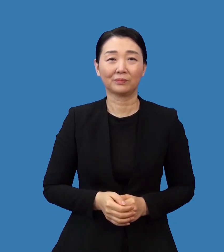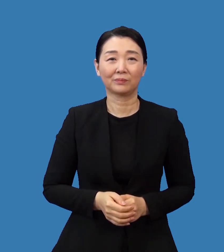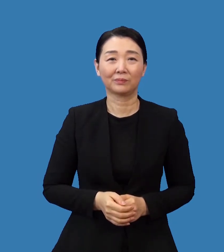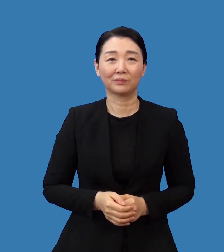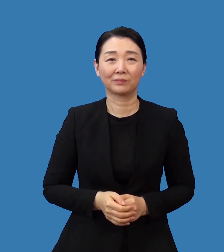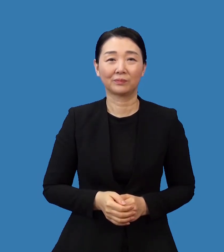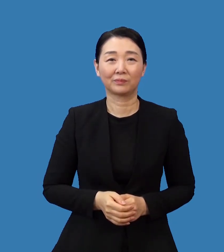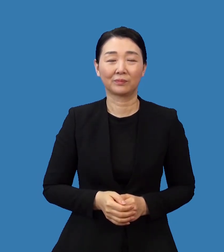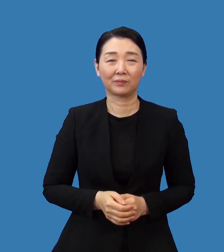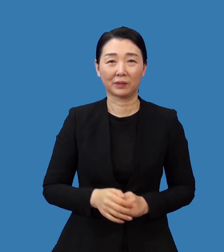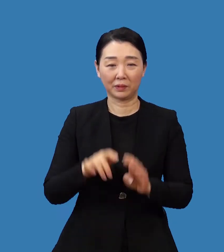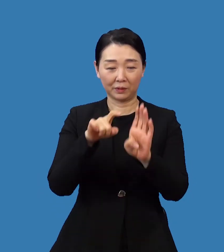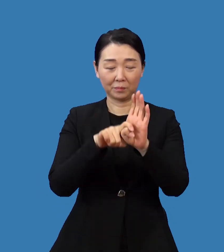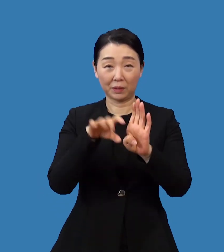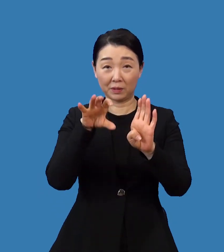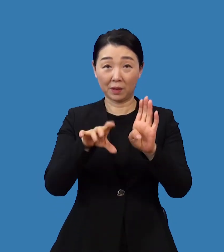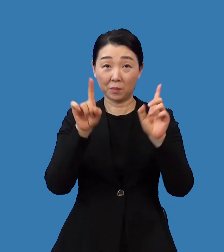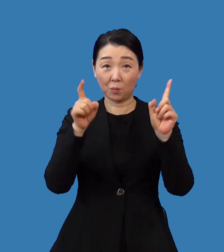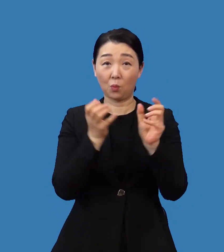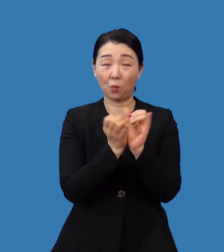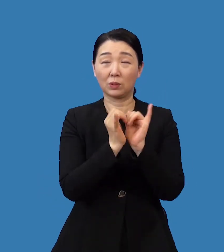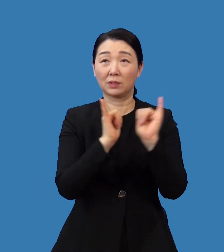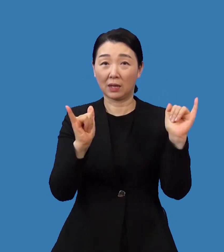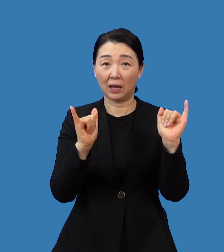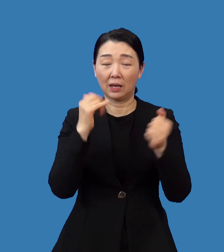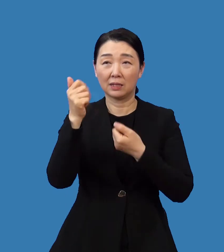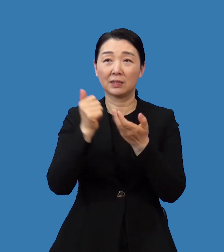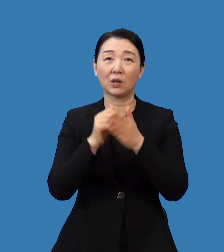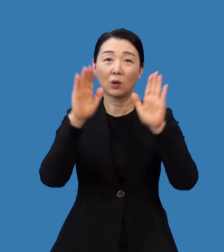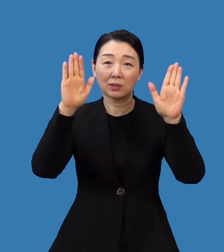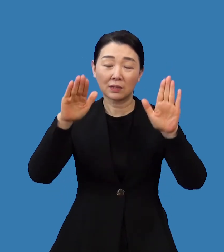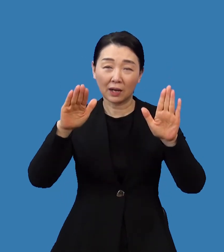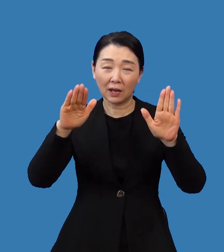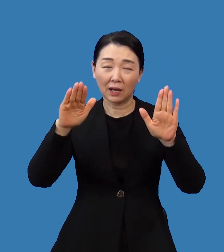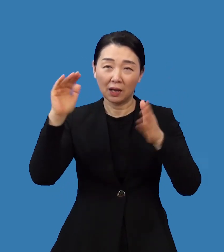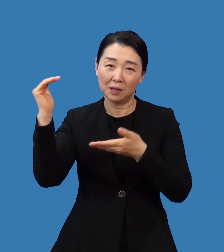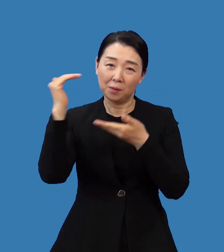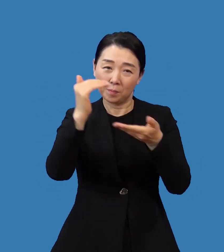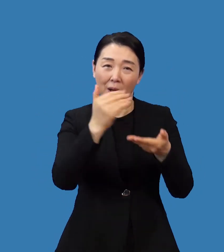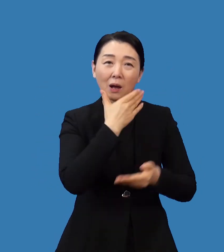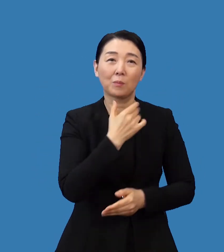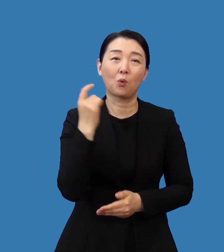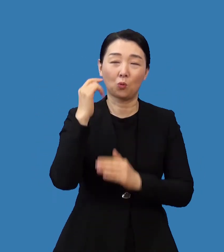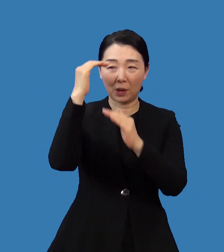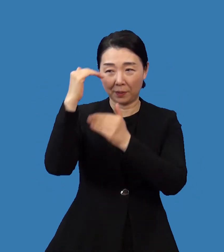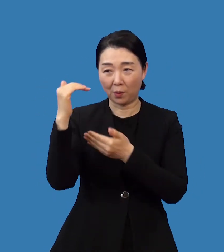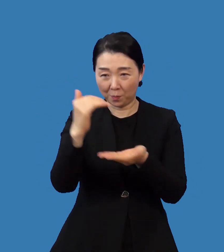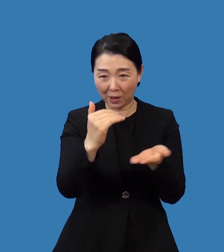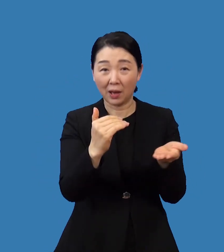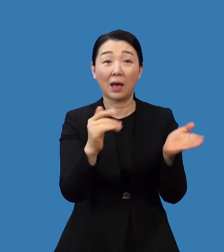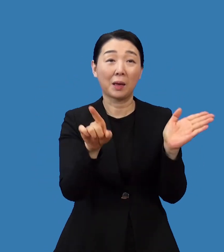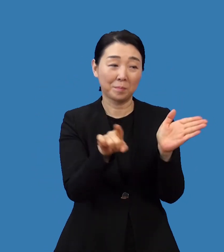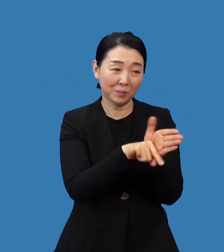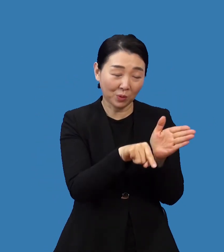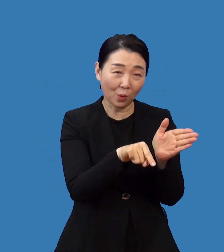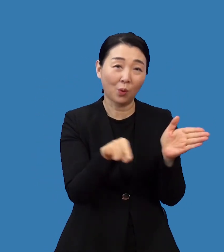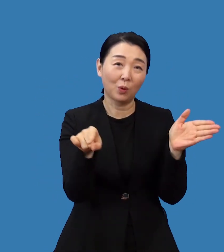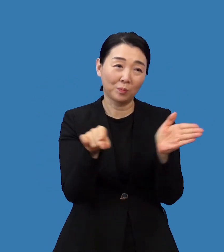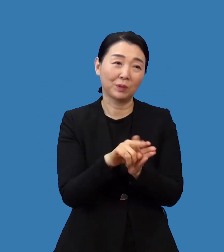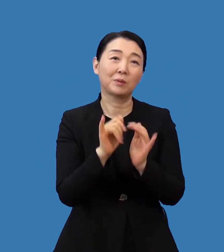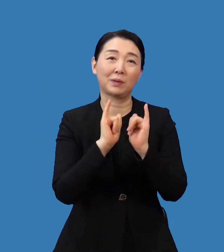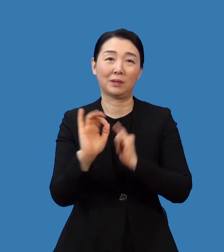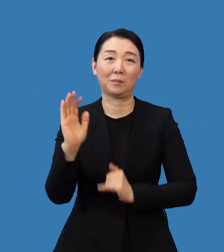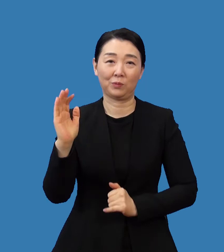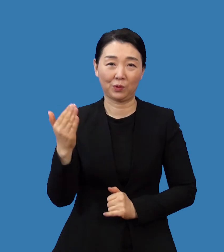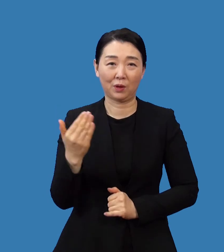이 베들레헴의 목자들, 그들은 천사가 전해준 복음의 소식을 듣고 믿음으로 믿음의 사람이